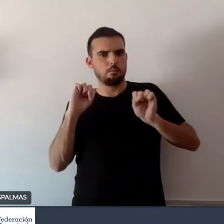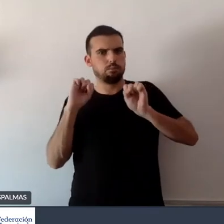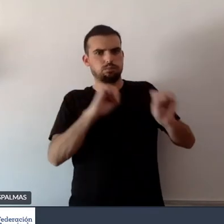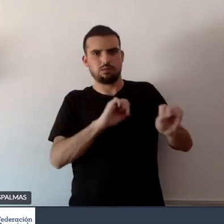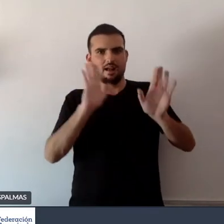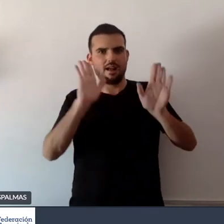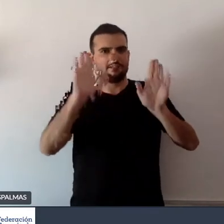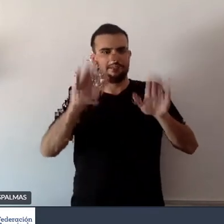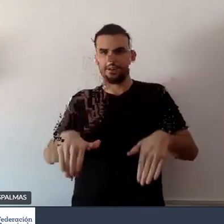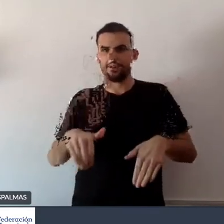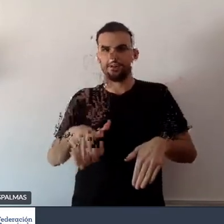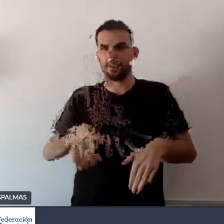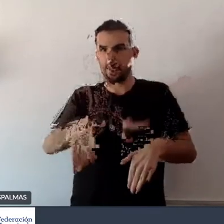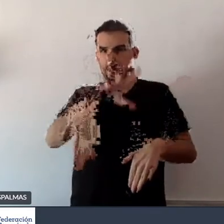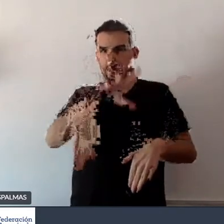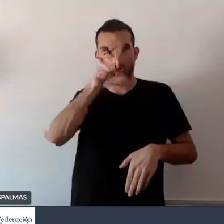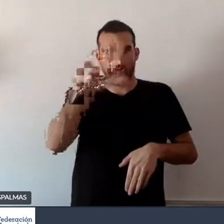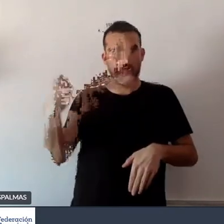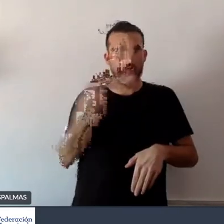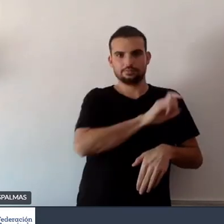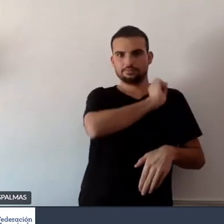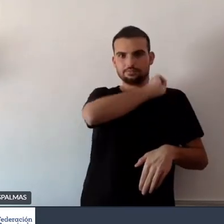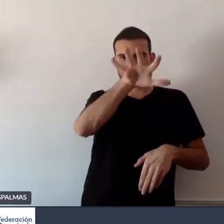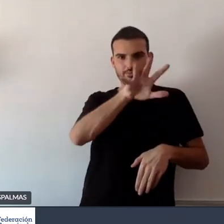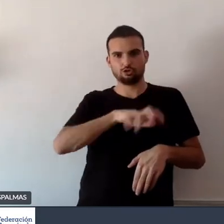tenido ni siquiera ni la oportunidad.